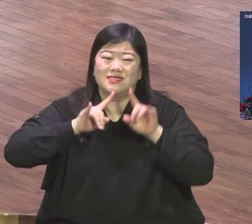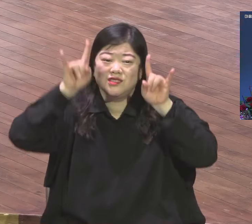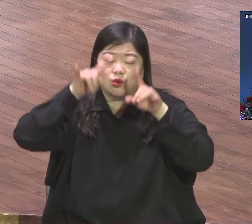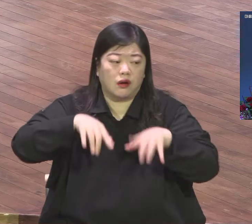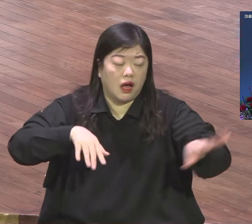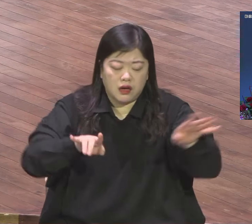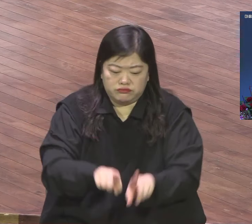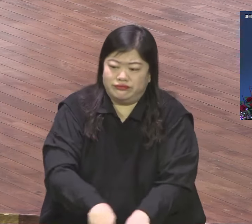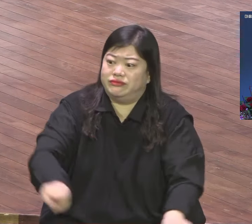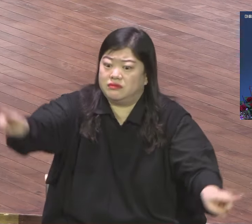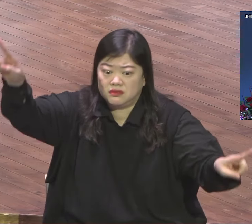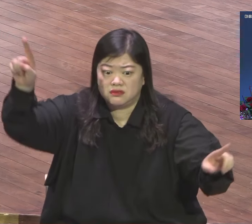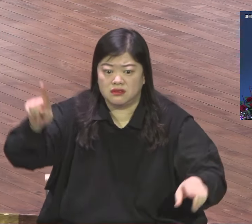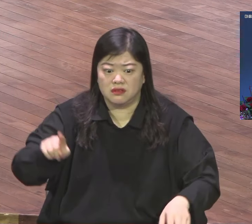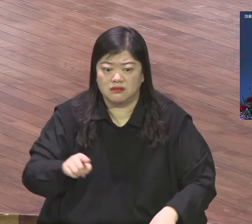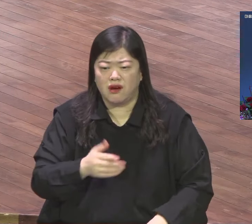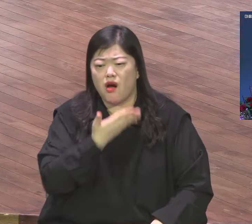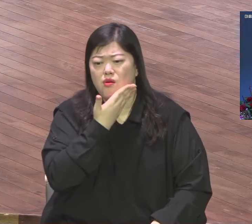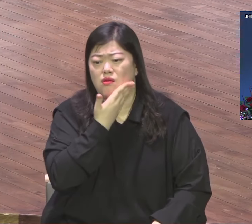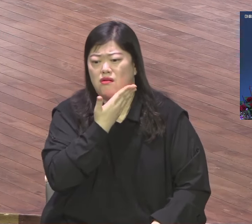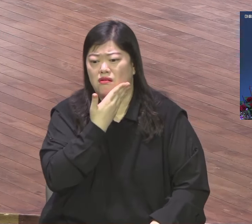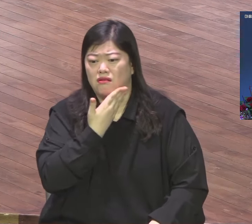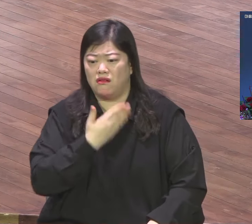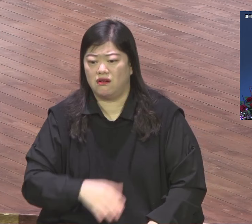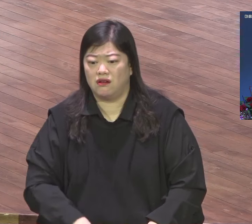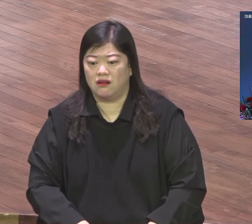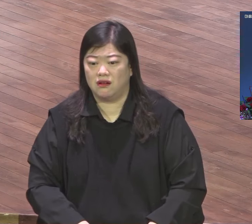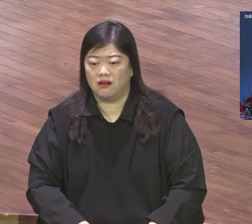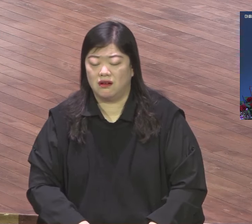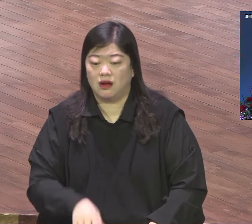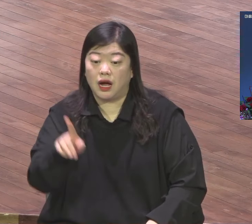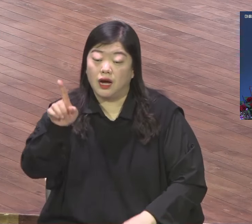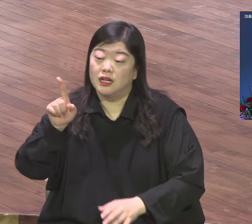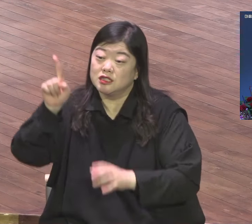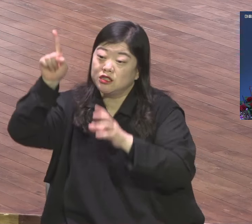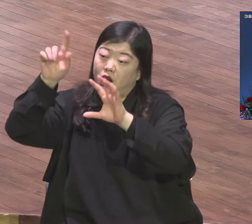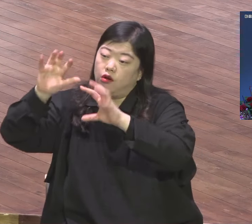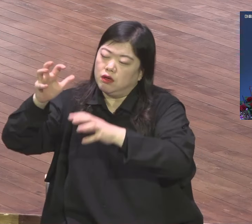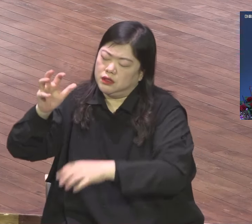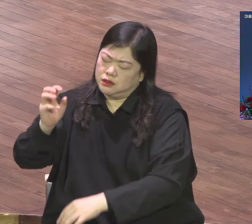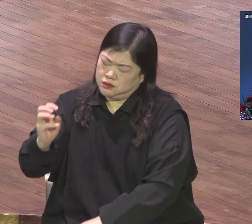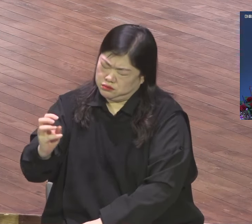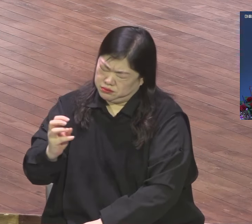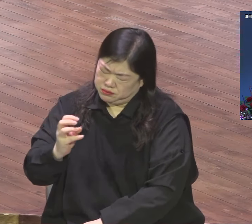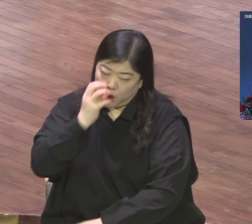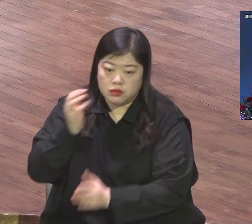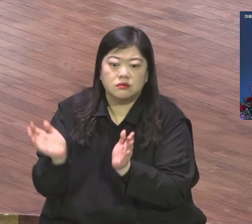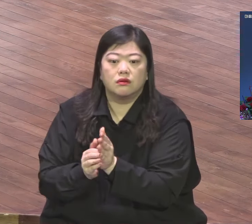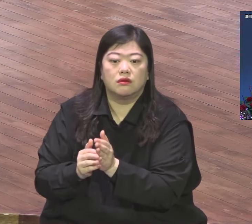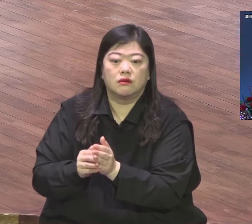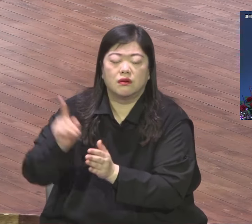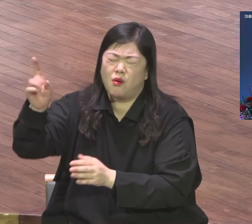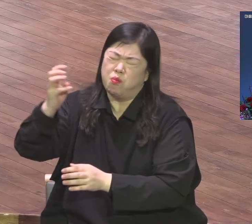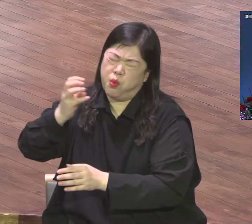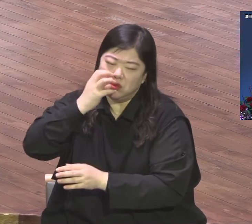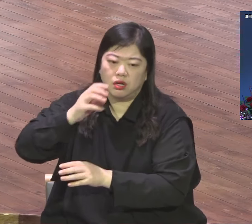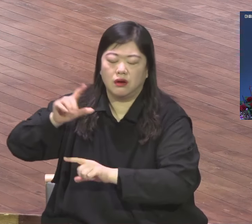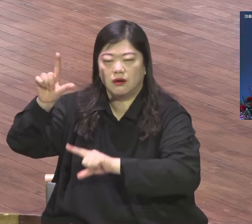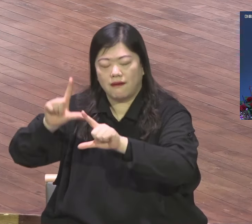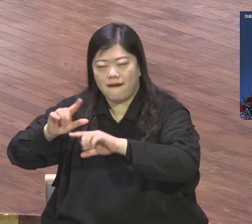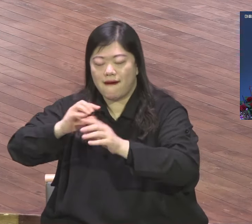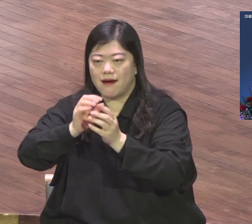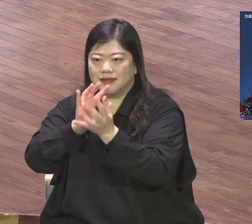천국이 얼마나 말로 표현 못할 정도 아름다운 곳이잖아요. 그것을 삼중정을 다녀왔다고.